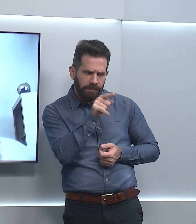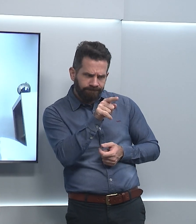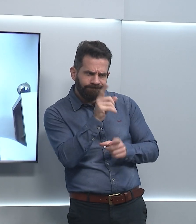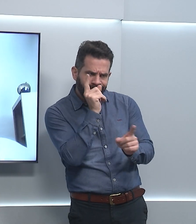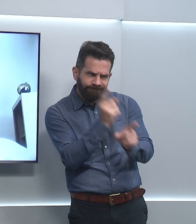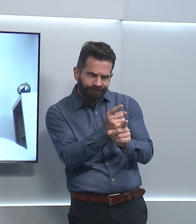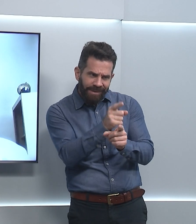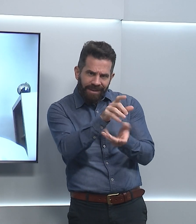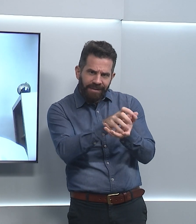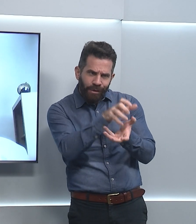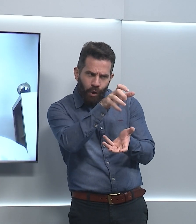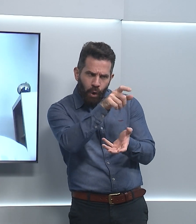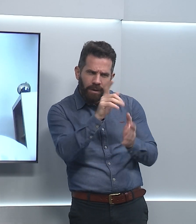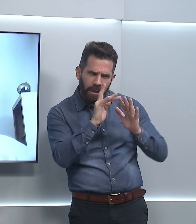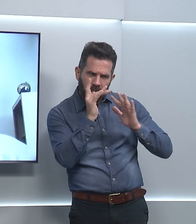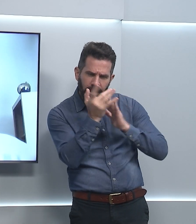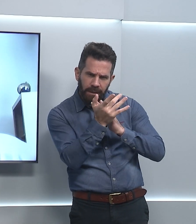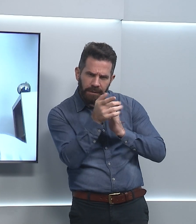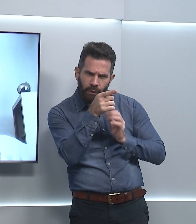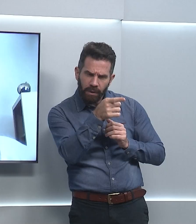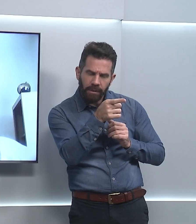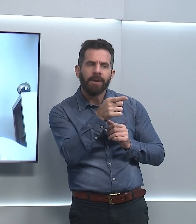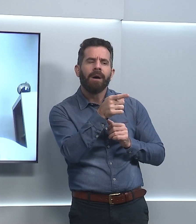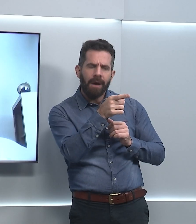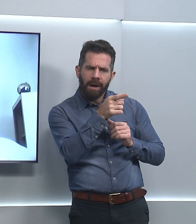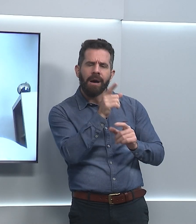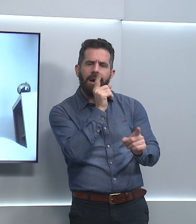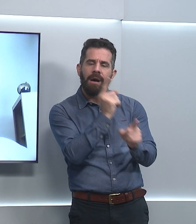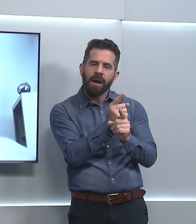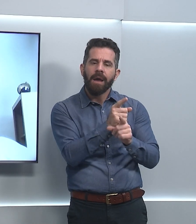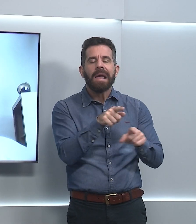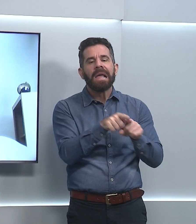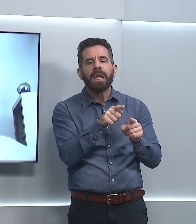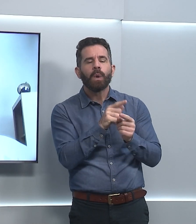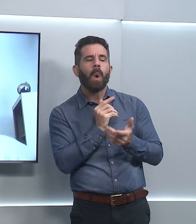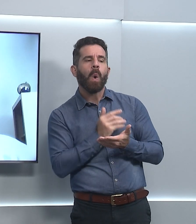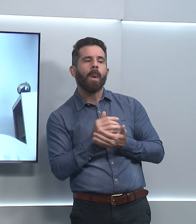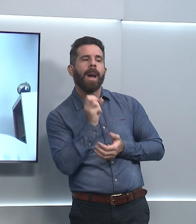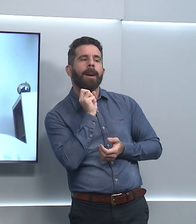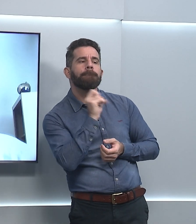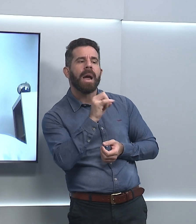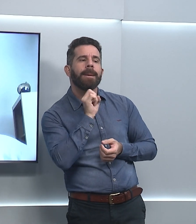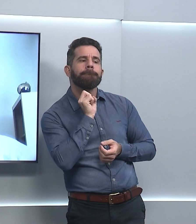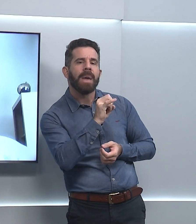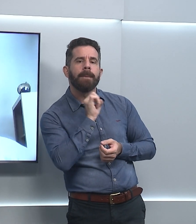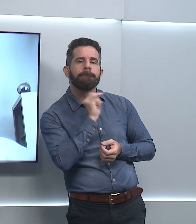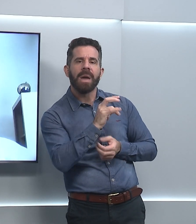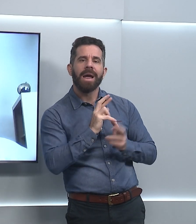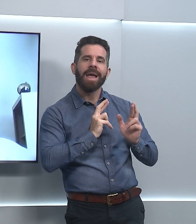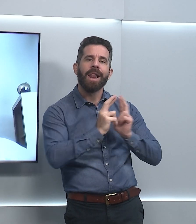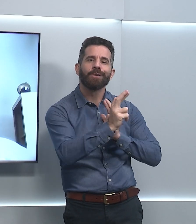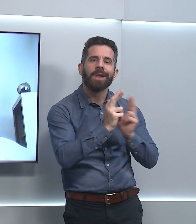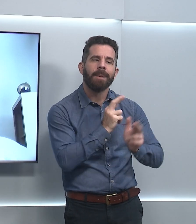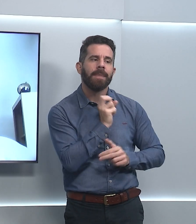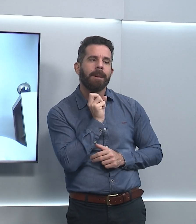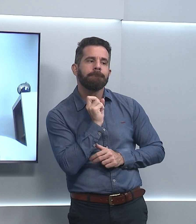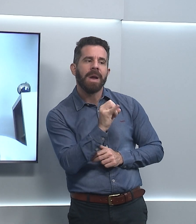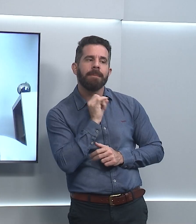rede social, ali ele inicia um falso relacionamento com esse idoso, se aproveitando